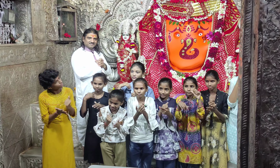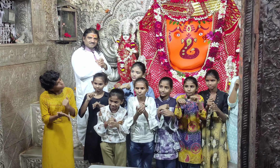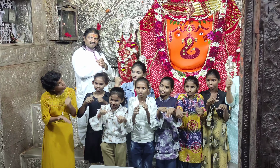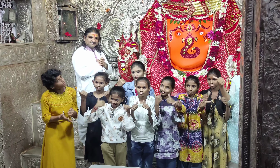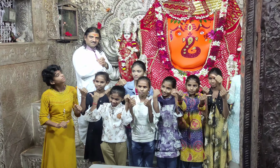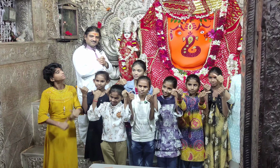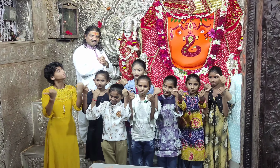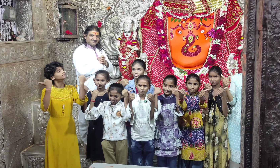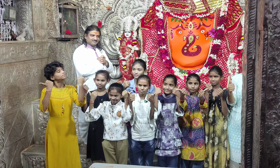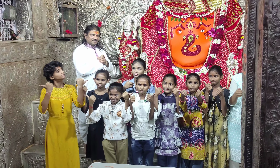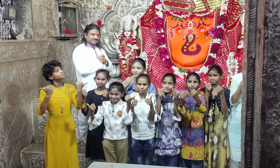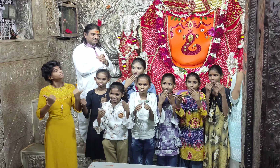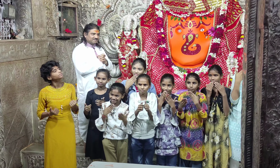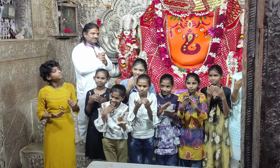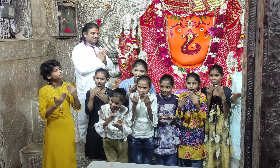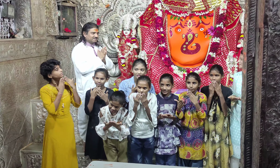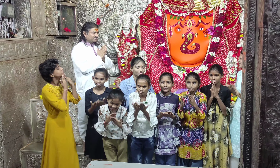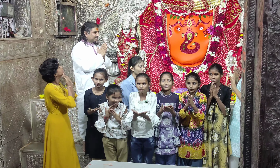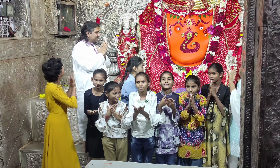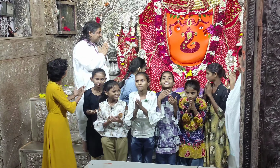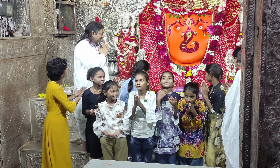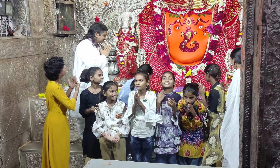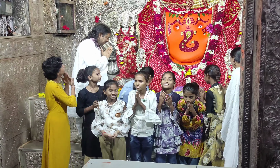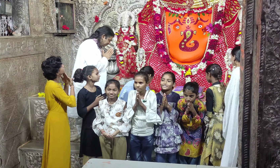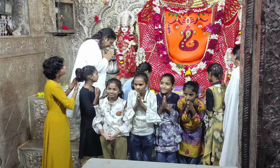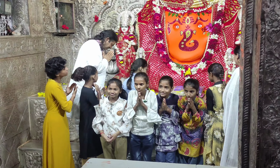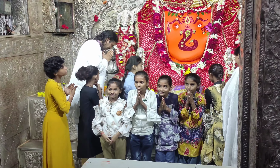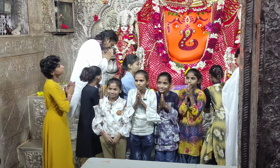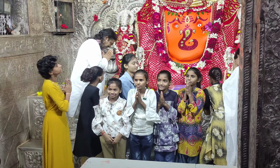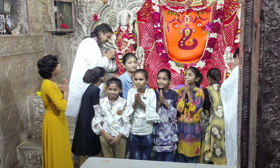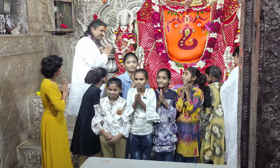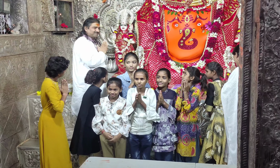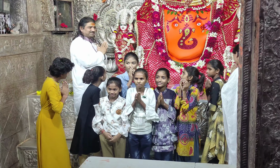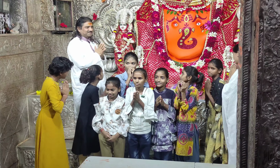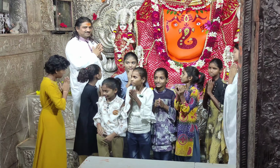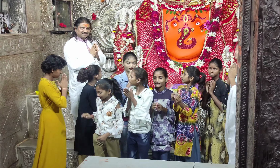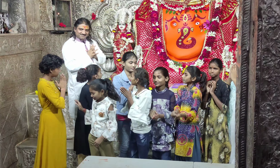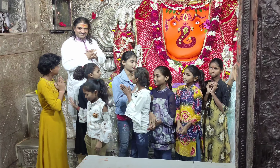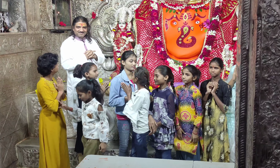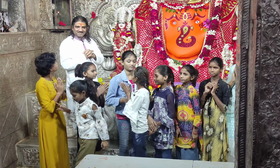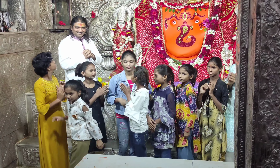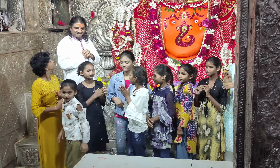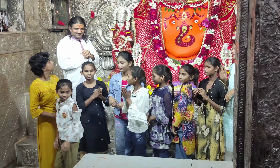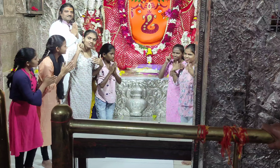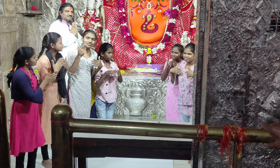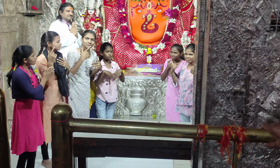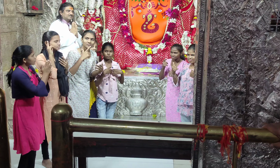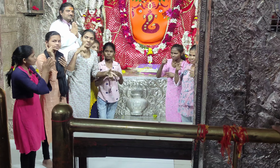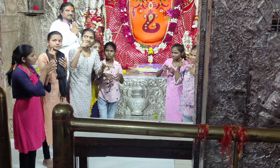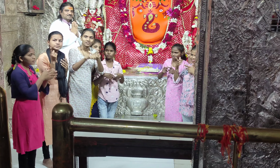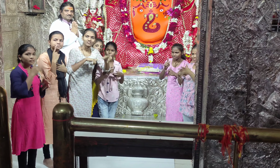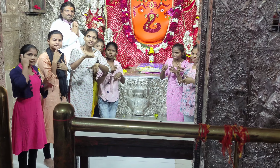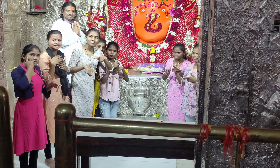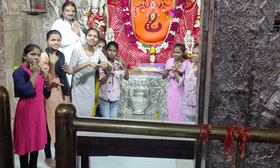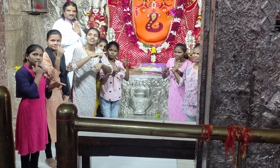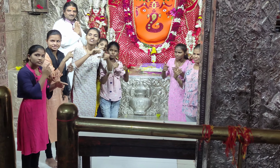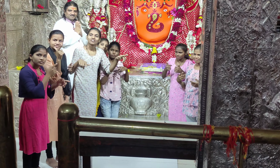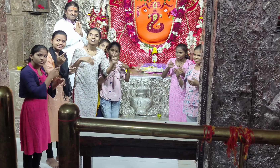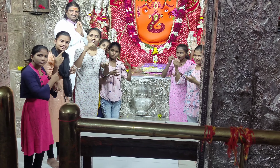मिले। थैंक यू। गणपति भगवान को प्रणाम। आ जाओ। मुखपत्रों की भाषा को संवैधानिक